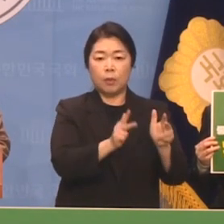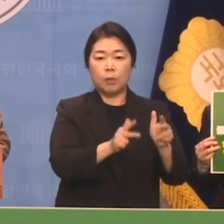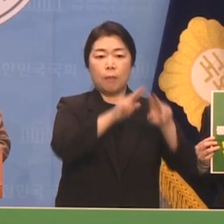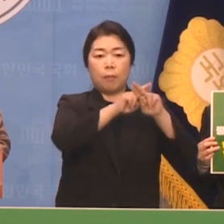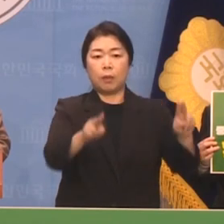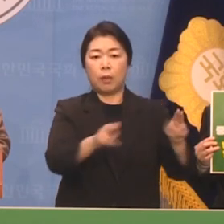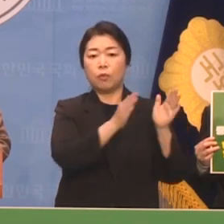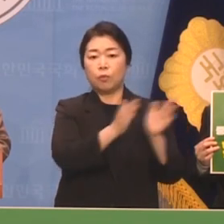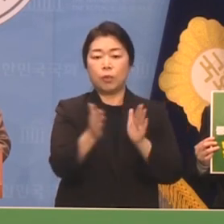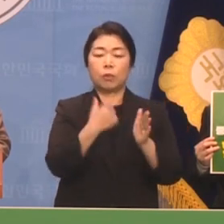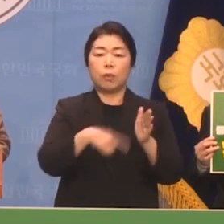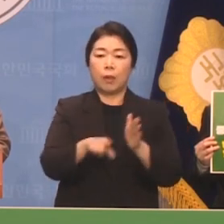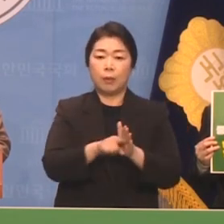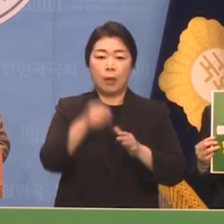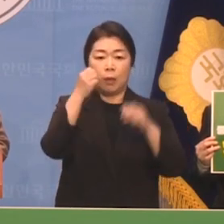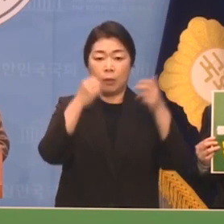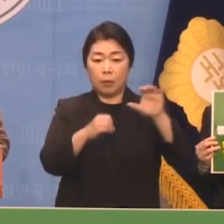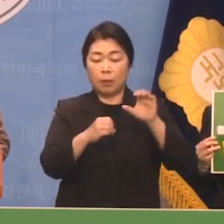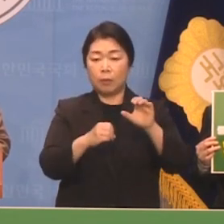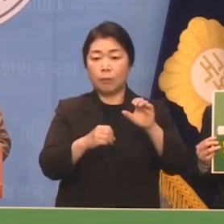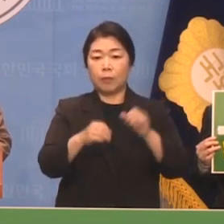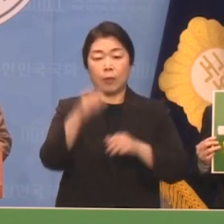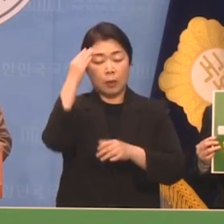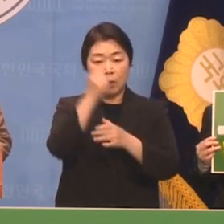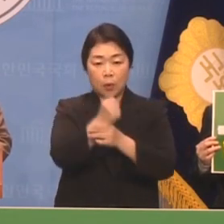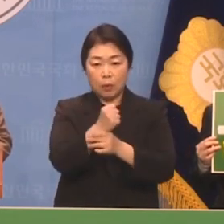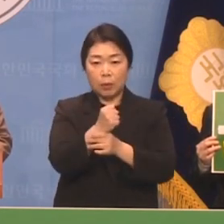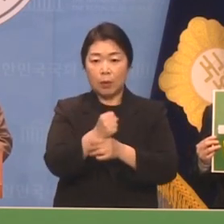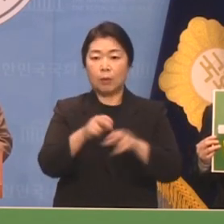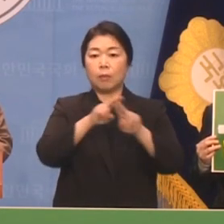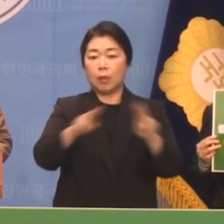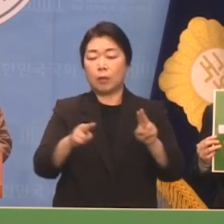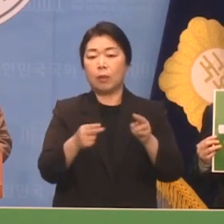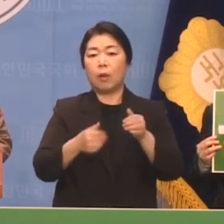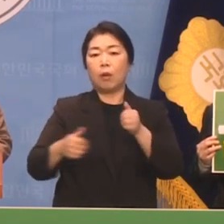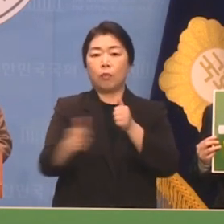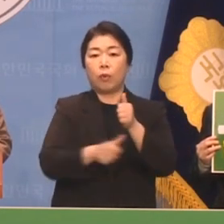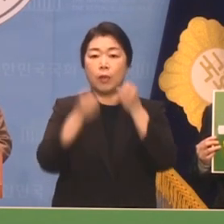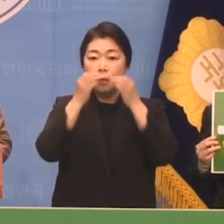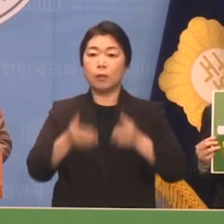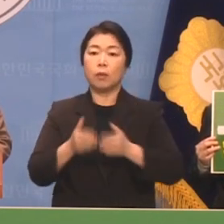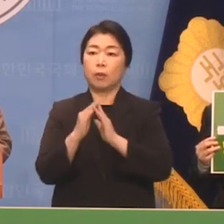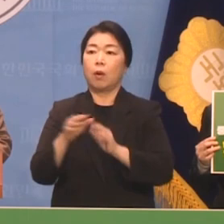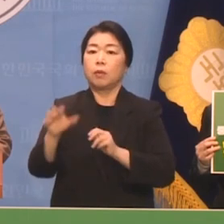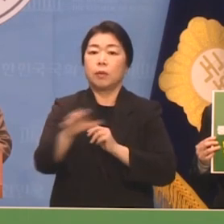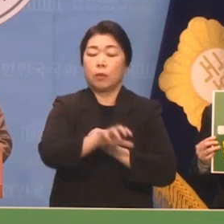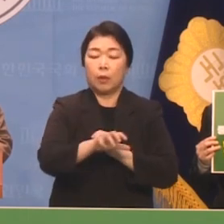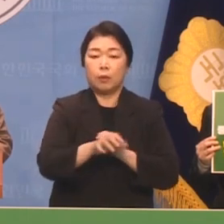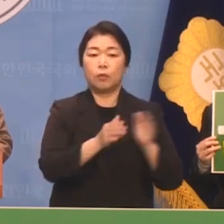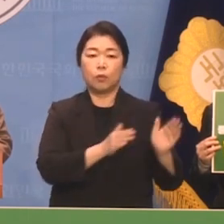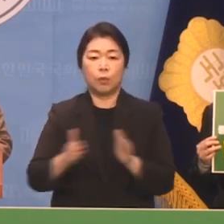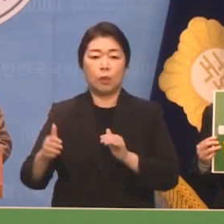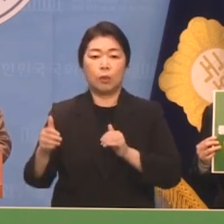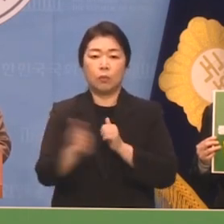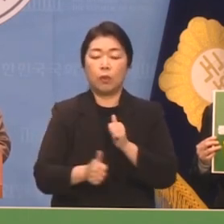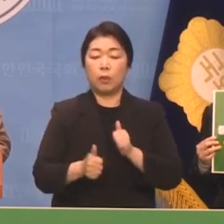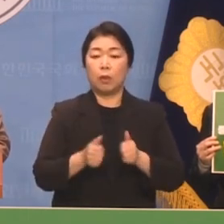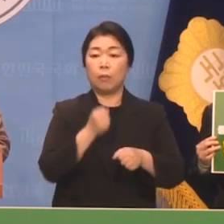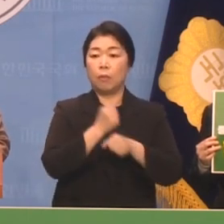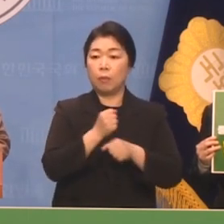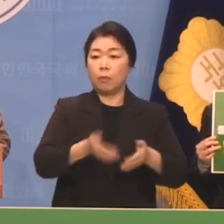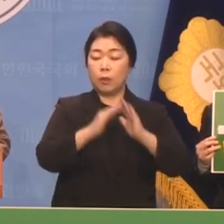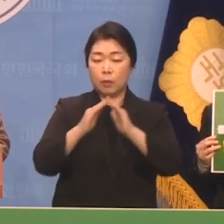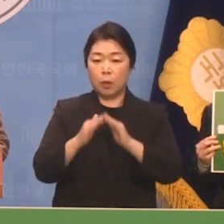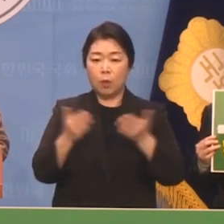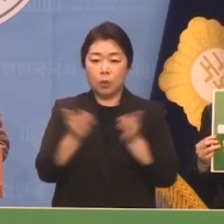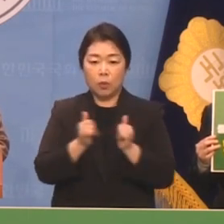위한 탈석탄위원회를 신설하고 지역별 탈석탄준비위원회를 구성하여 노동자와 지역 주민이